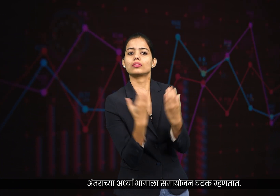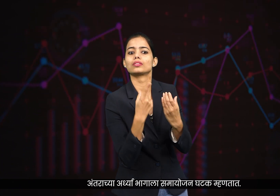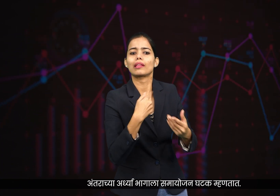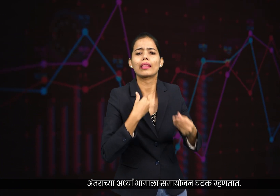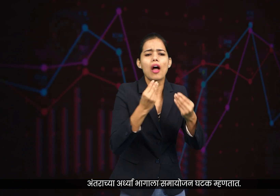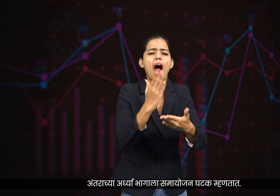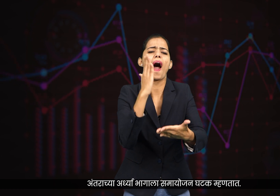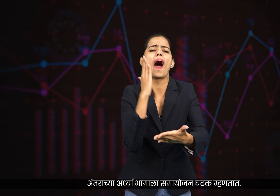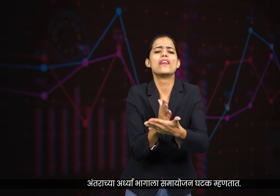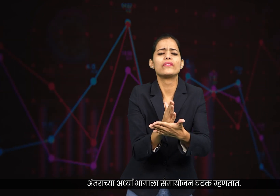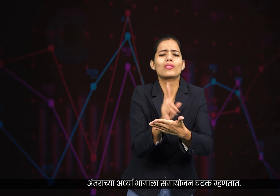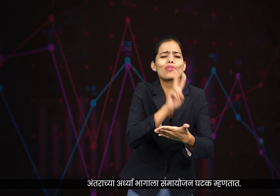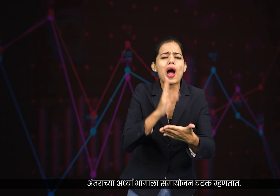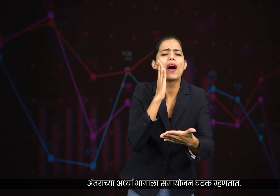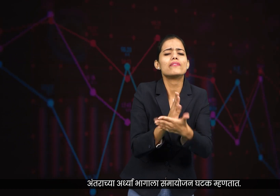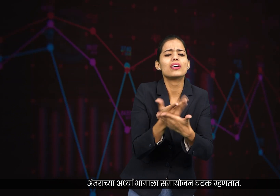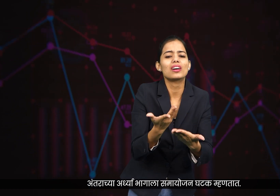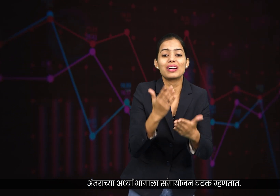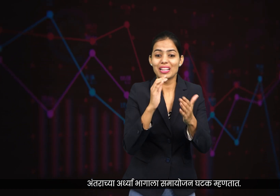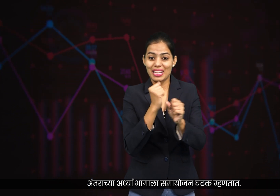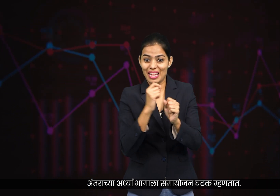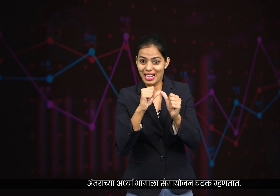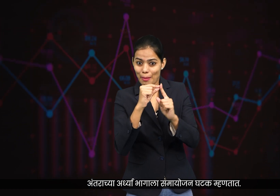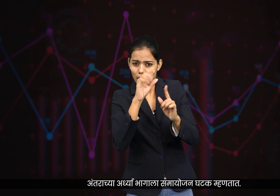अंतराच्या अर्ध्या भागाला समायोजन घटक म्हणतात.